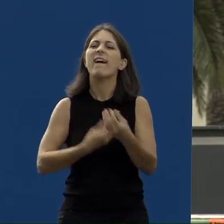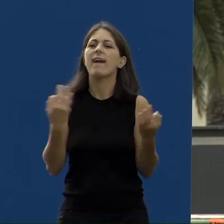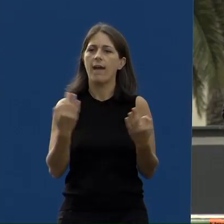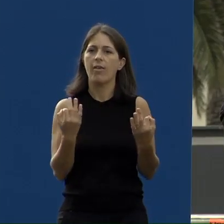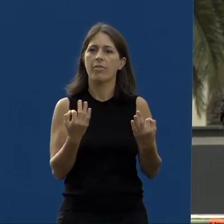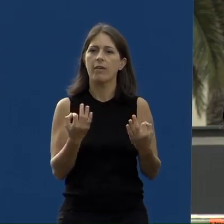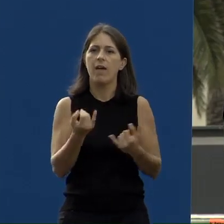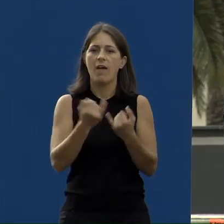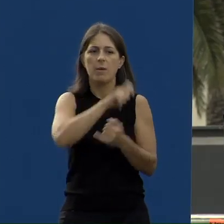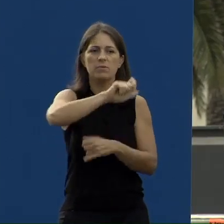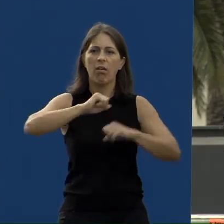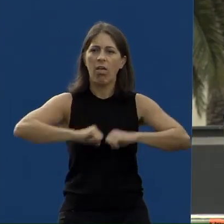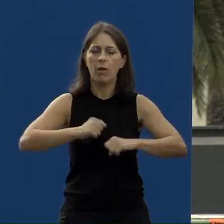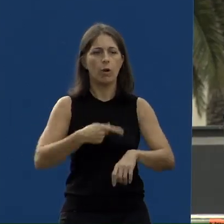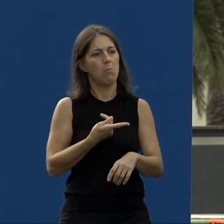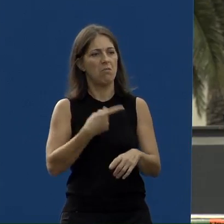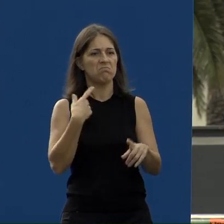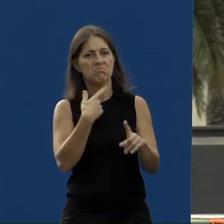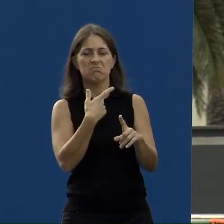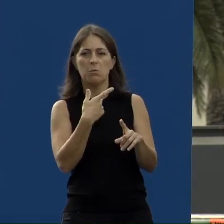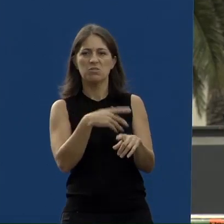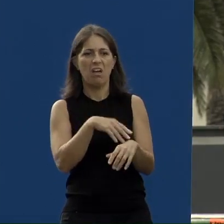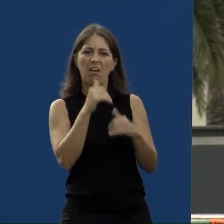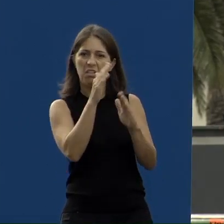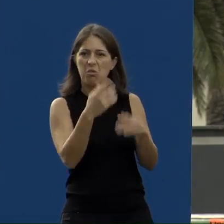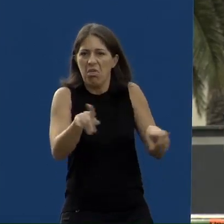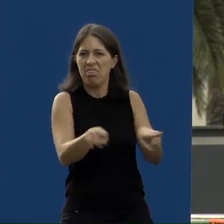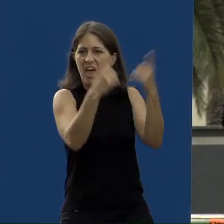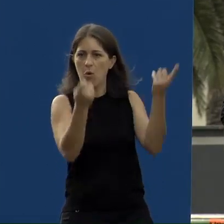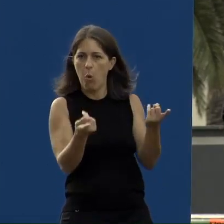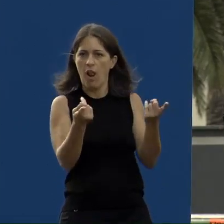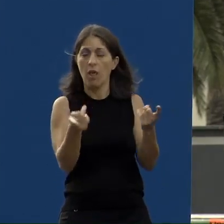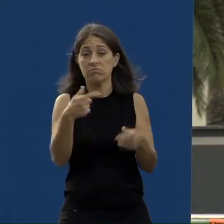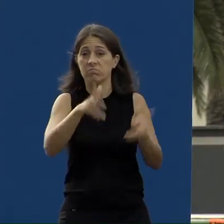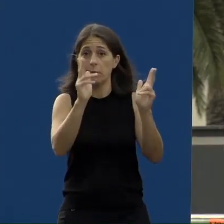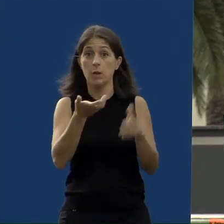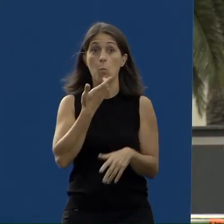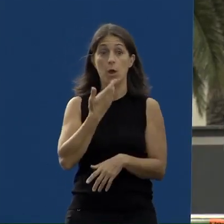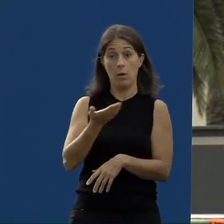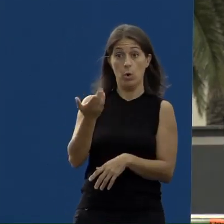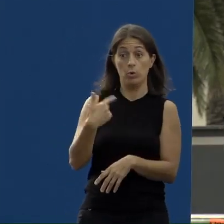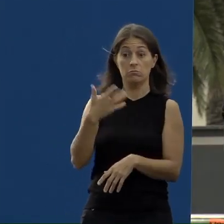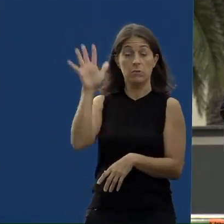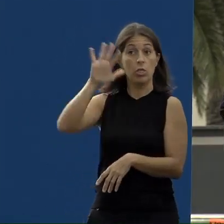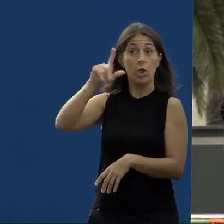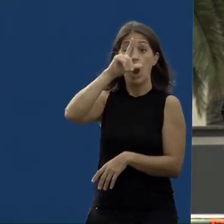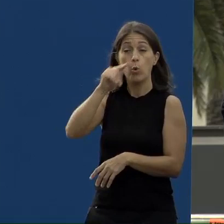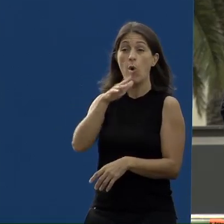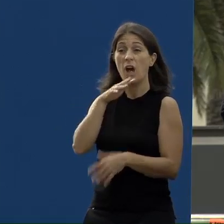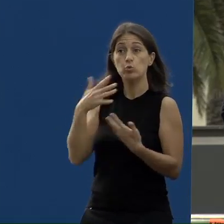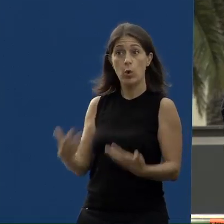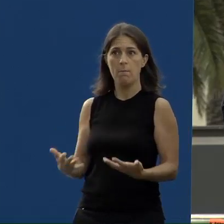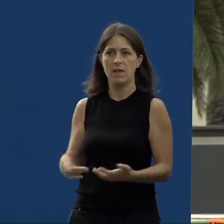permite que se trate os vellos de calquera maneira e permite que se denigre os vellos. Por iso, en Lugo, un alto dirixente do Partido Popular está sentado no banco